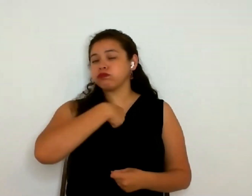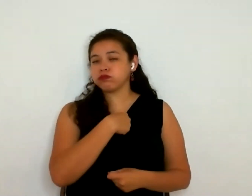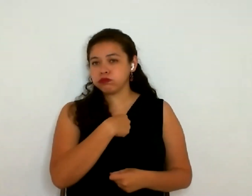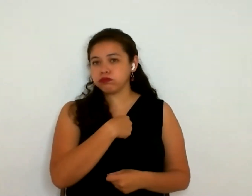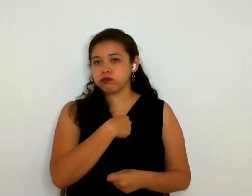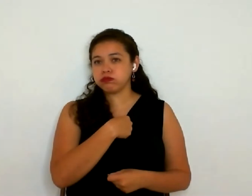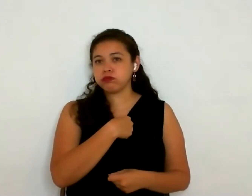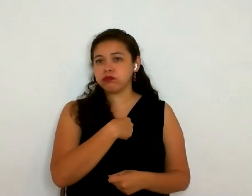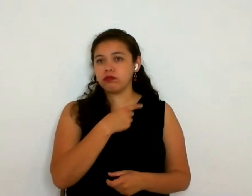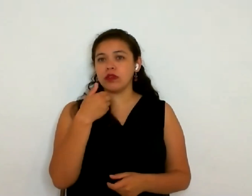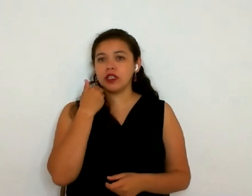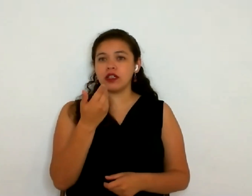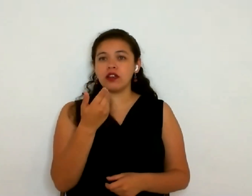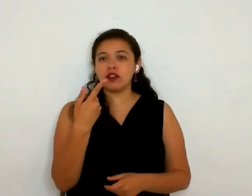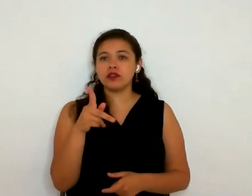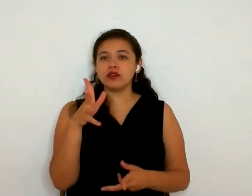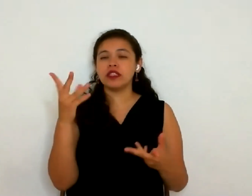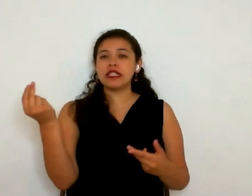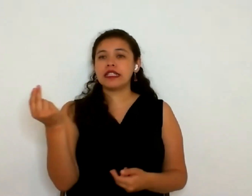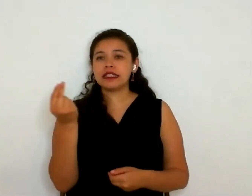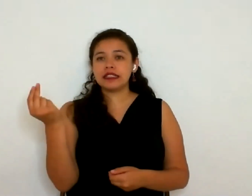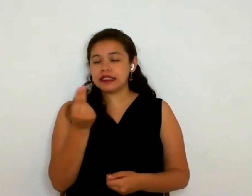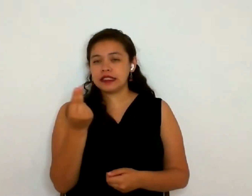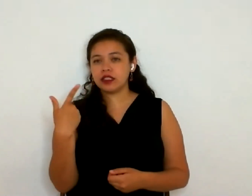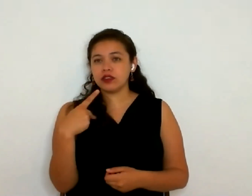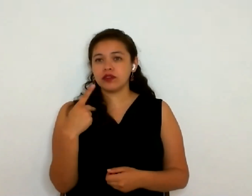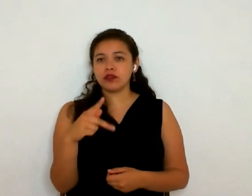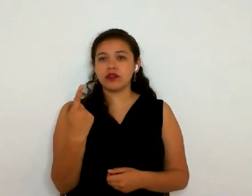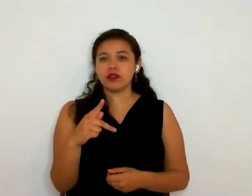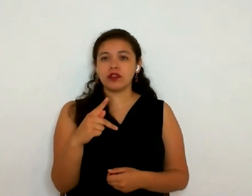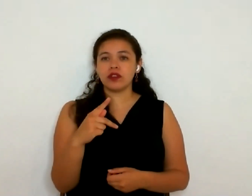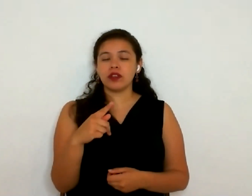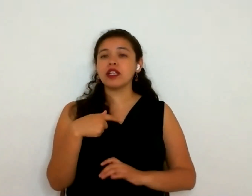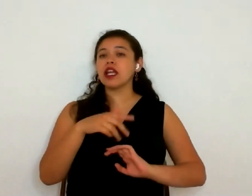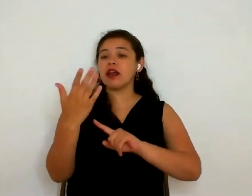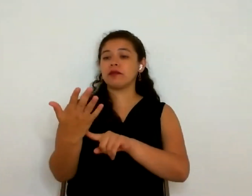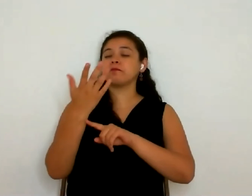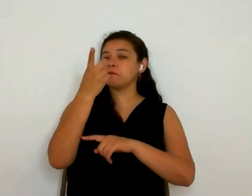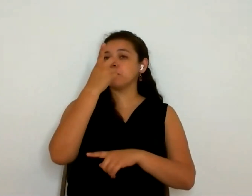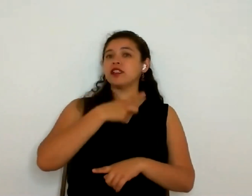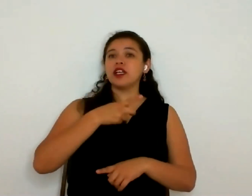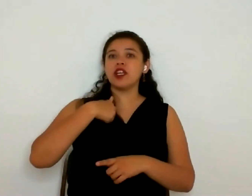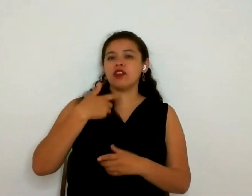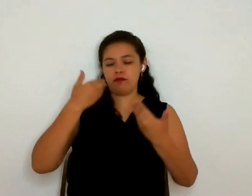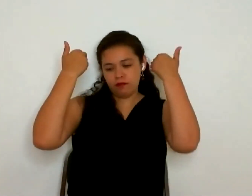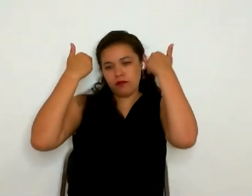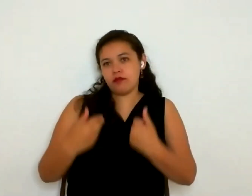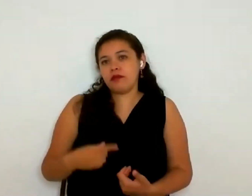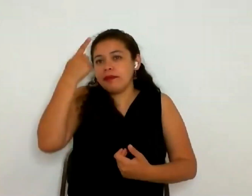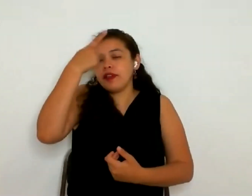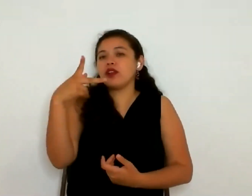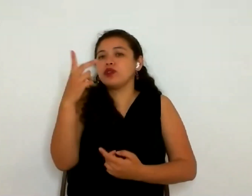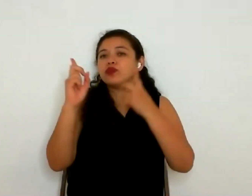las necesidades de ustedes se vieron reflejadas y que yo les fuera útil pues para tratar de resolver